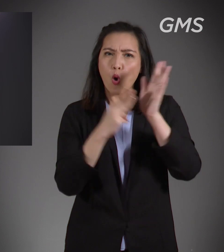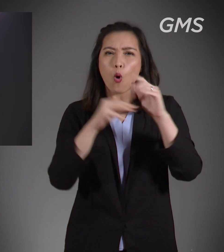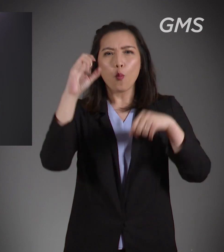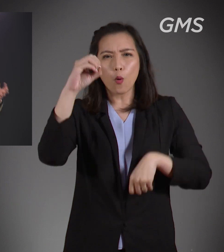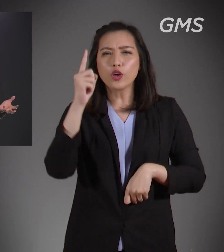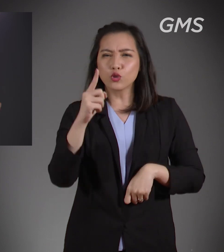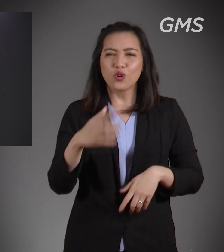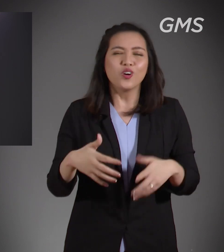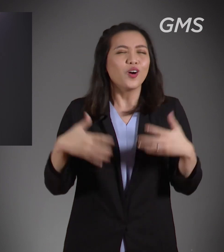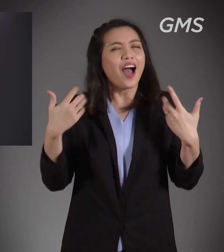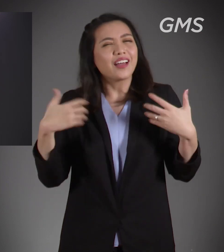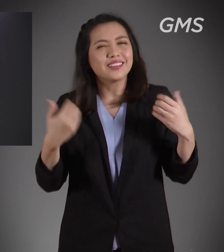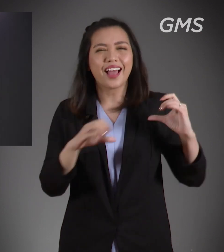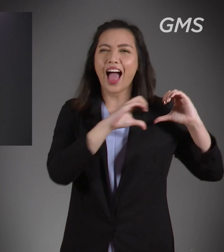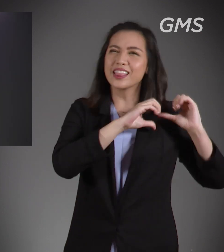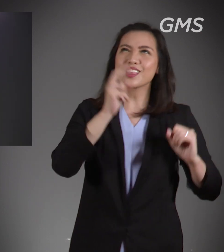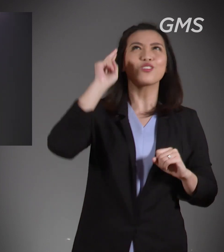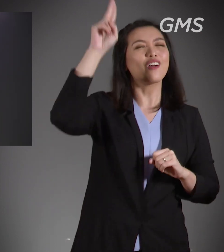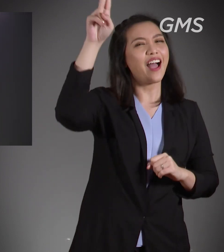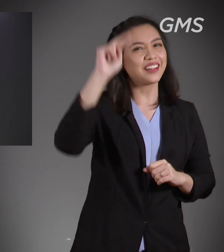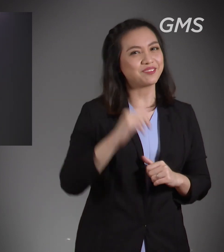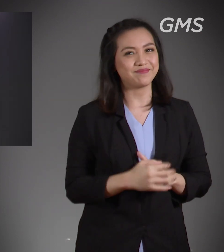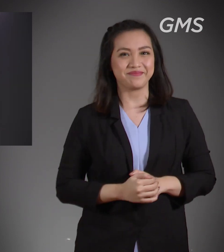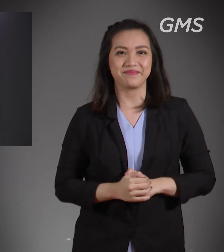bahwa semua yang dia miliki itu dari Tuhan datangnya?